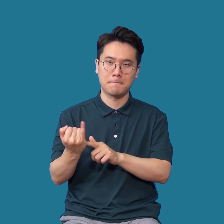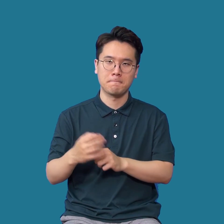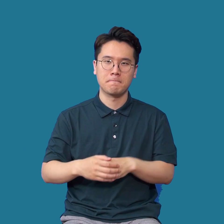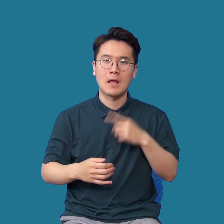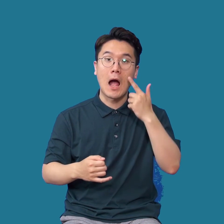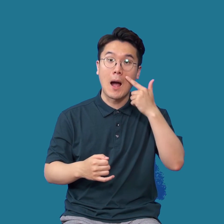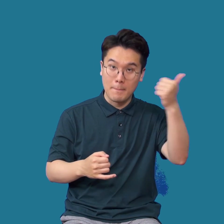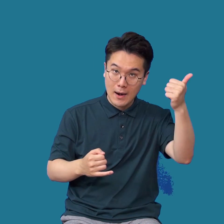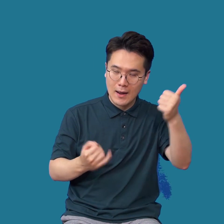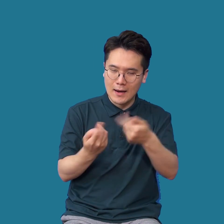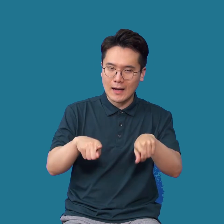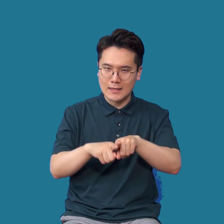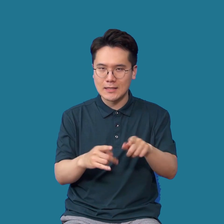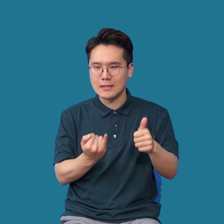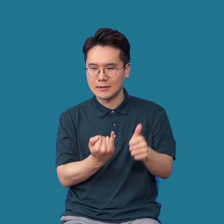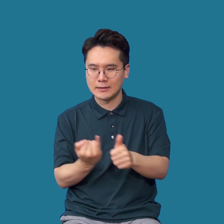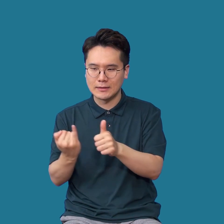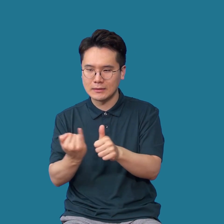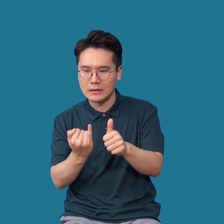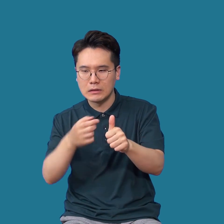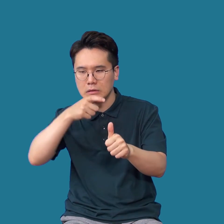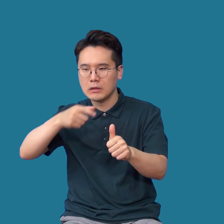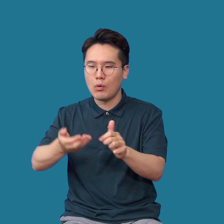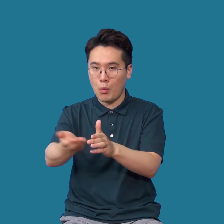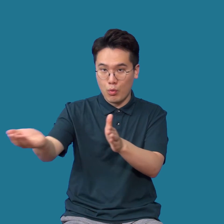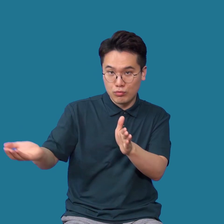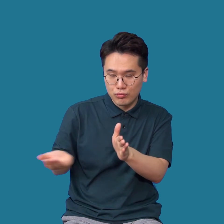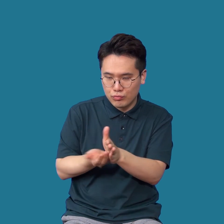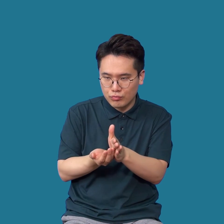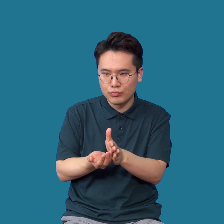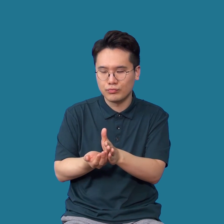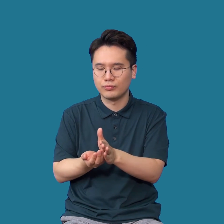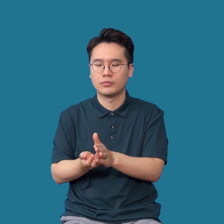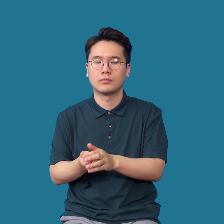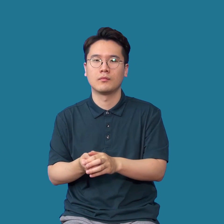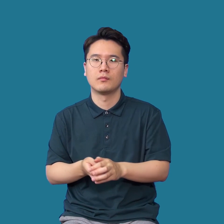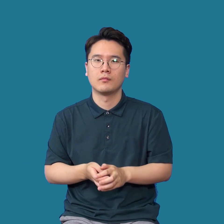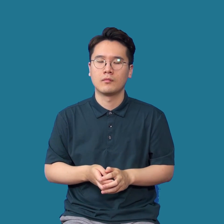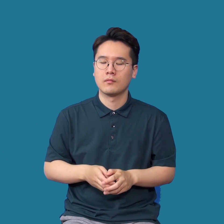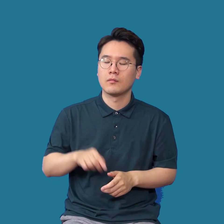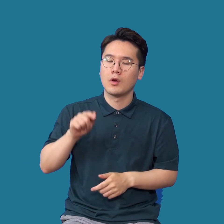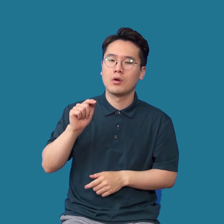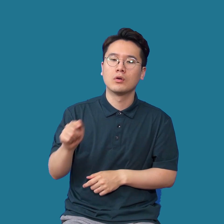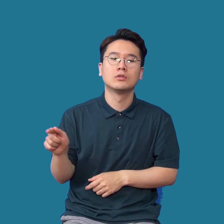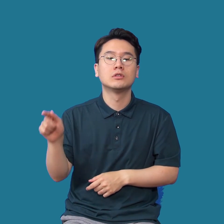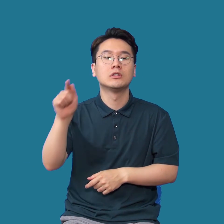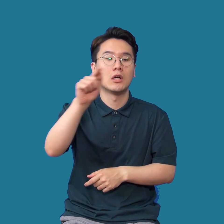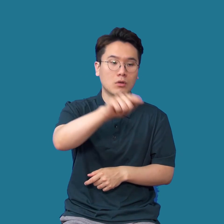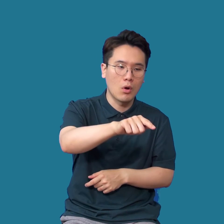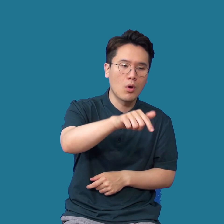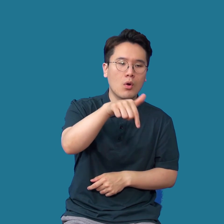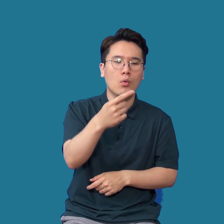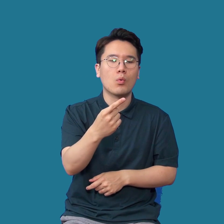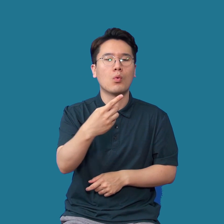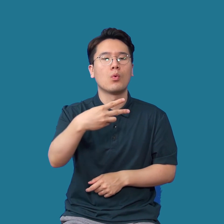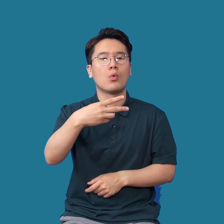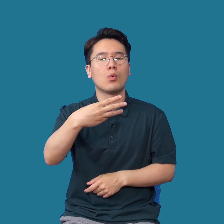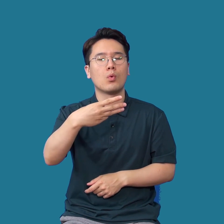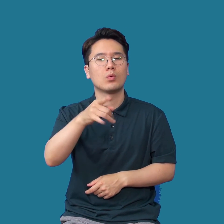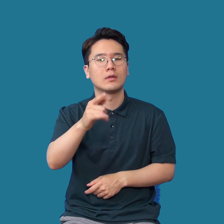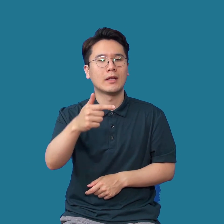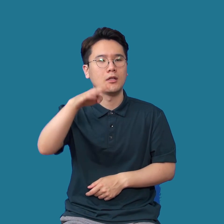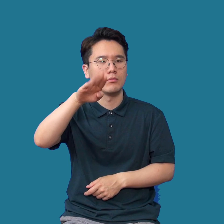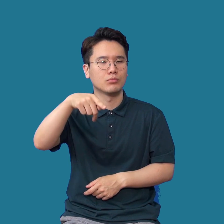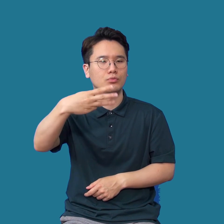건너가고 있었습니다. 스웨덴의 베테른 호수를 지나서 고텐부르크라는 곳으로 가고 있었습니다.